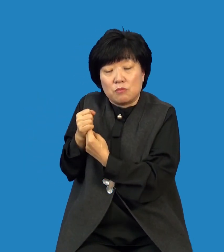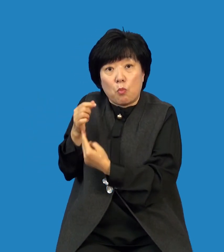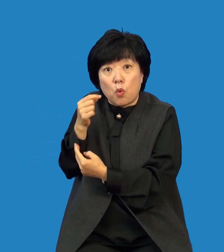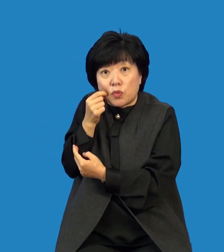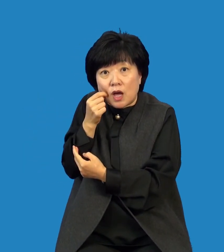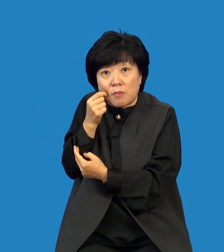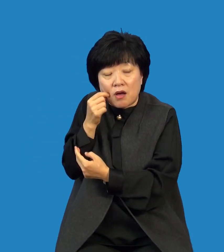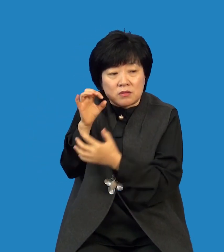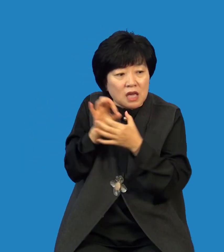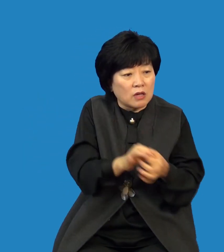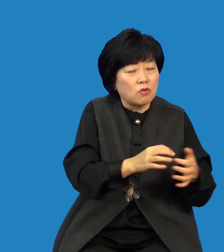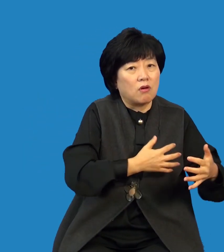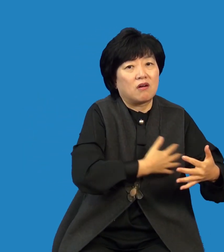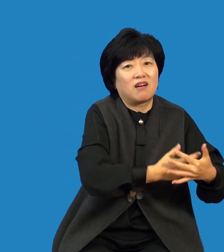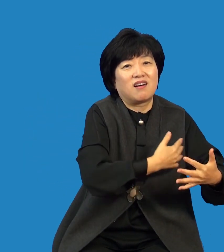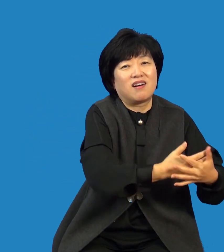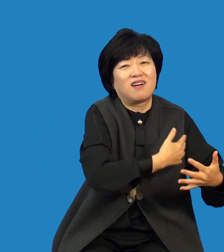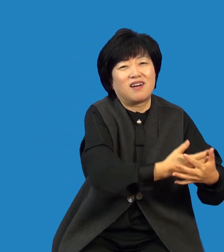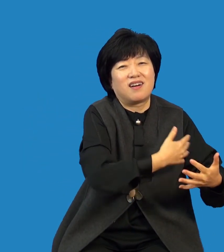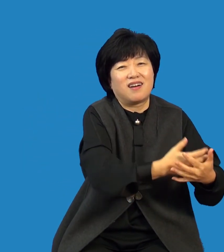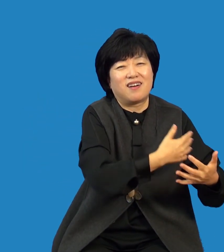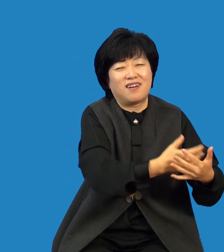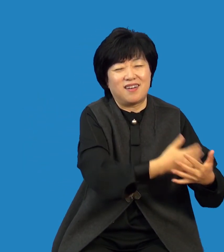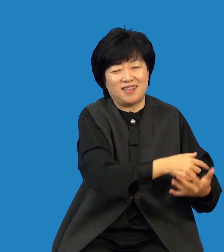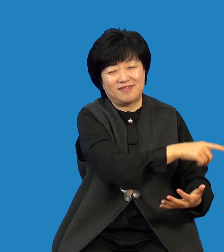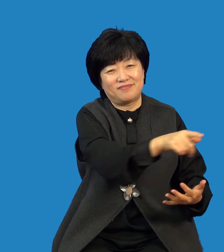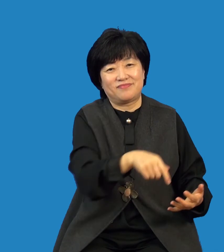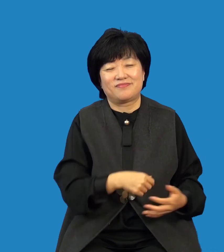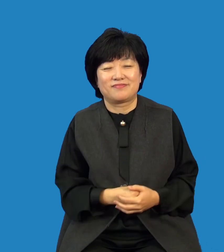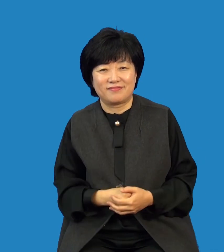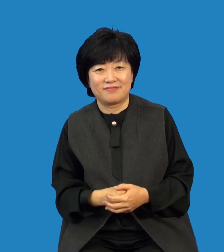불안해져. 우리 예배팀 나오십시오.